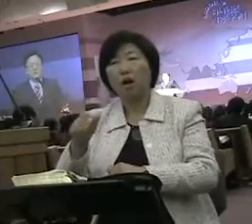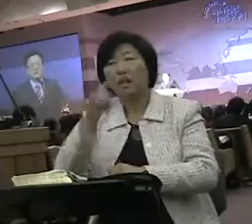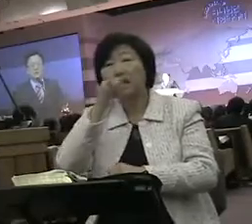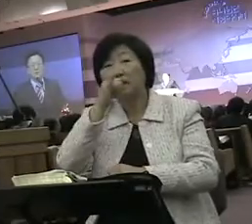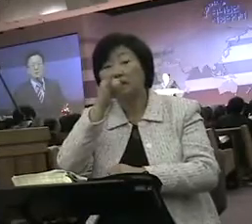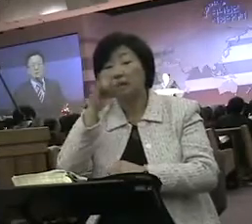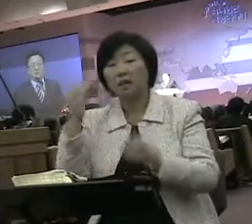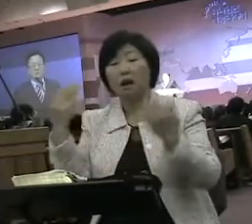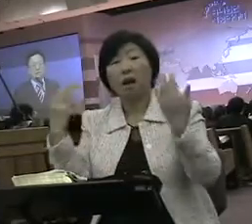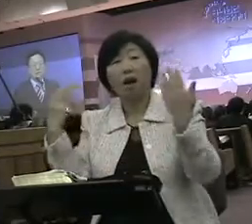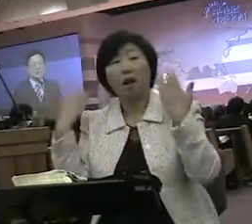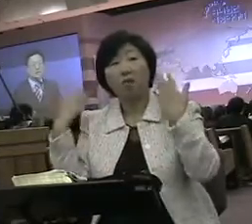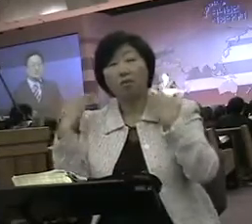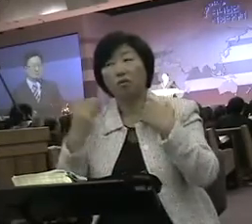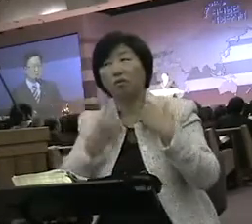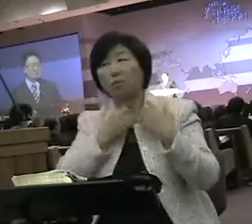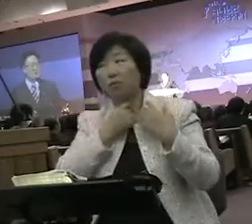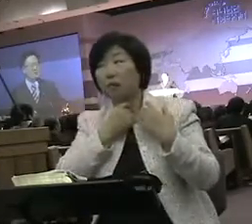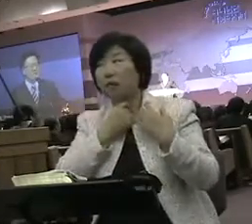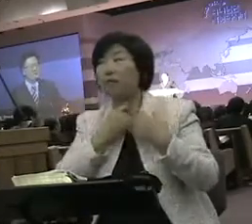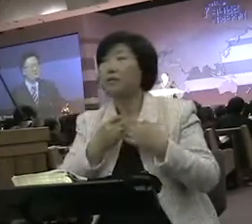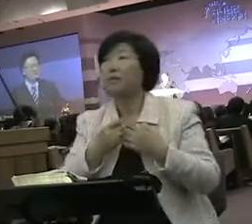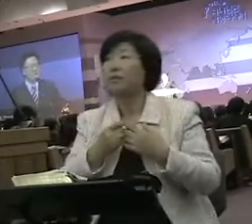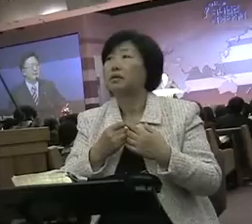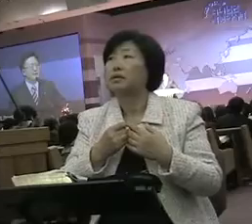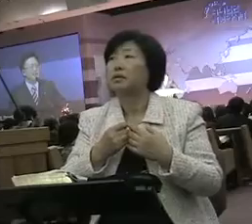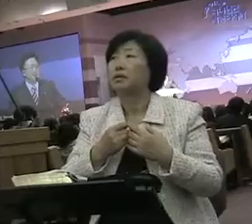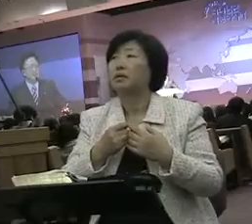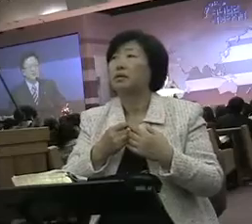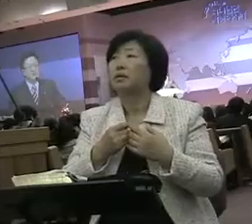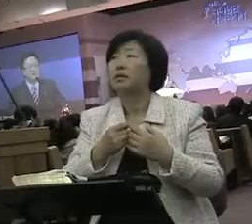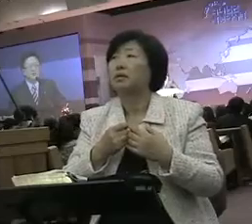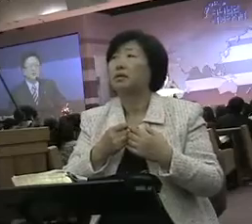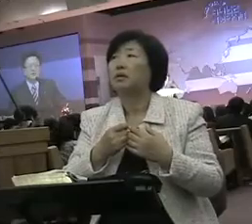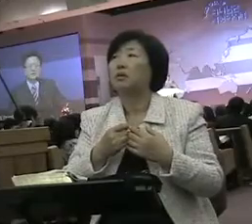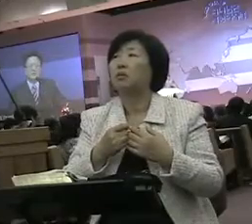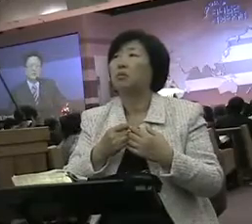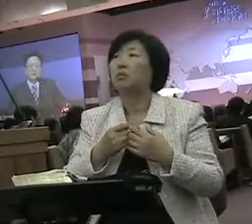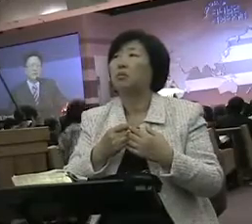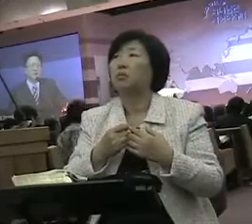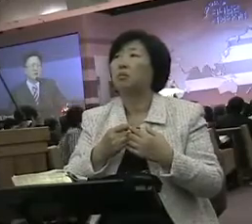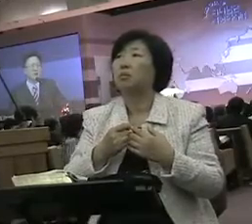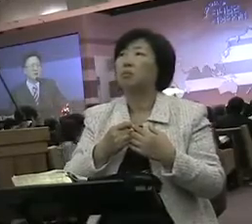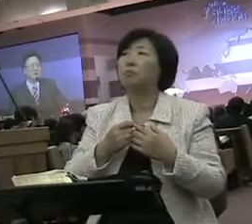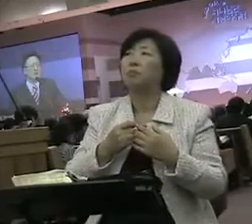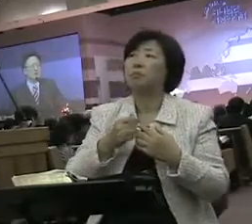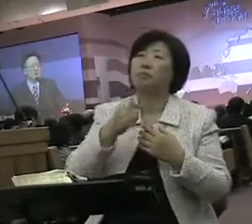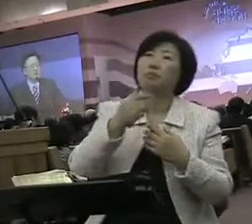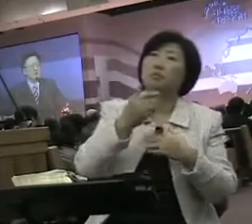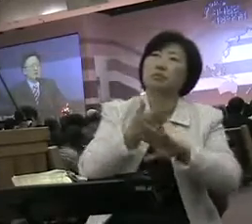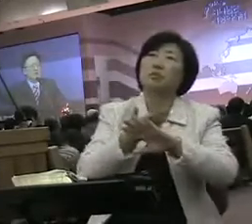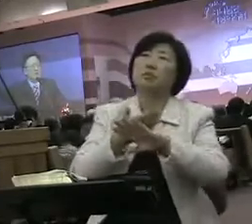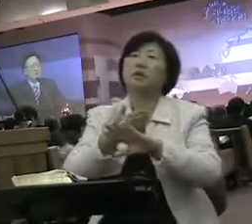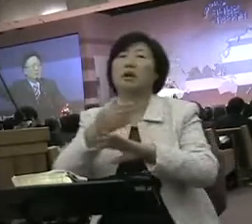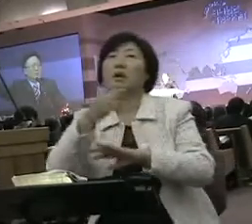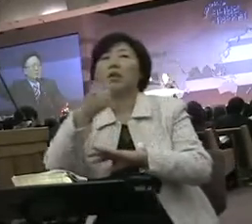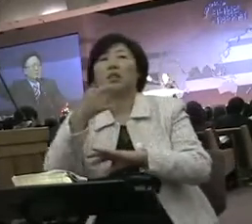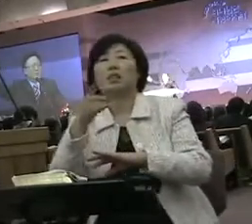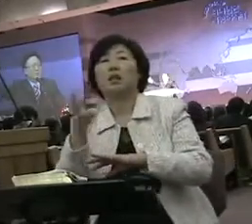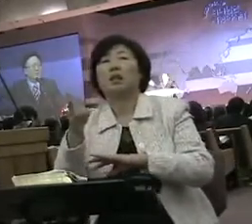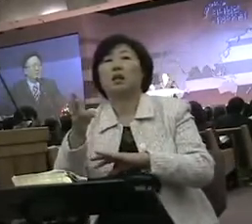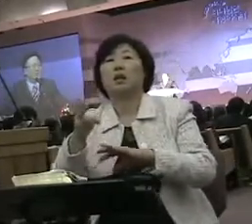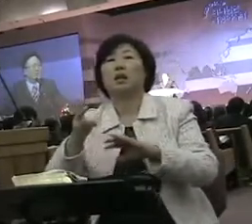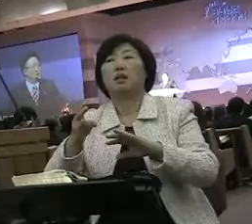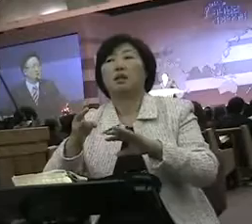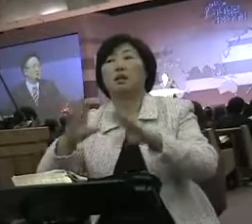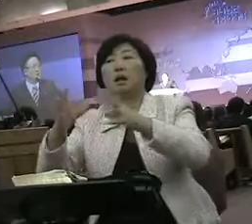통해서 켈빈 대학을 한번 소개한 적이 있습니다. 호란 사람들, 네덜란드 사람들이 날씨가 비슷한